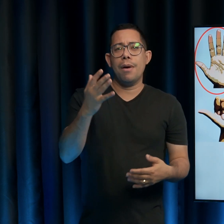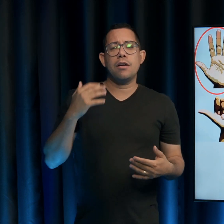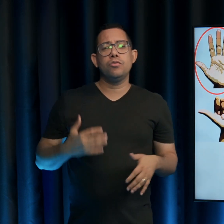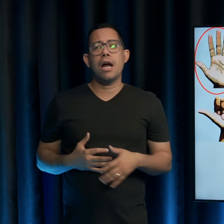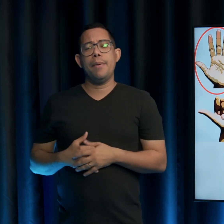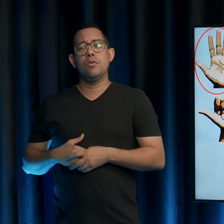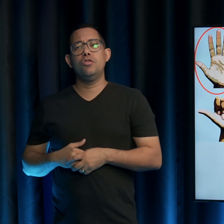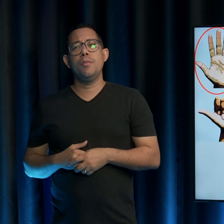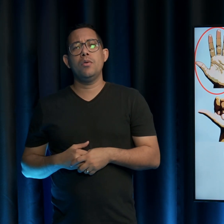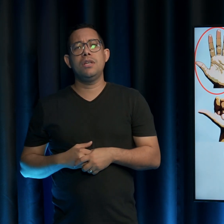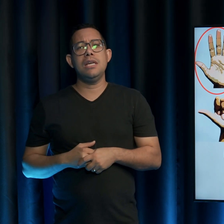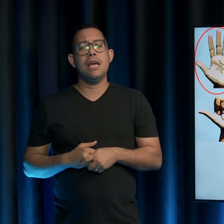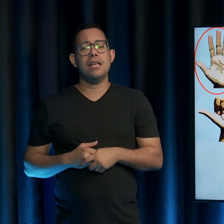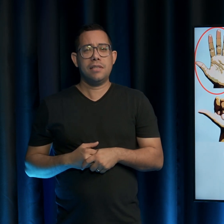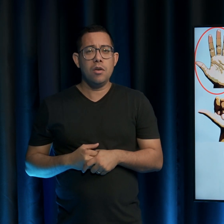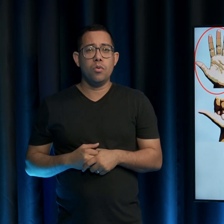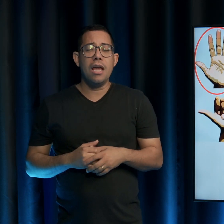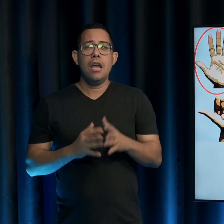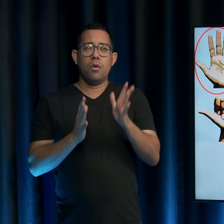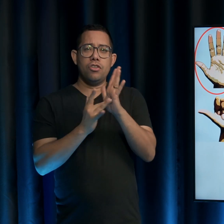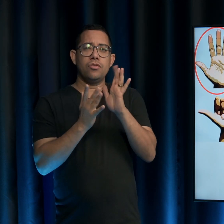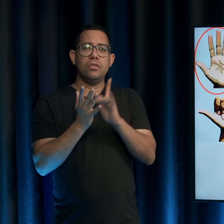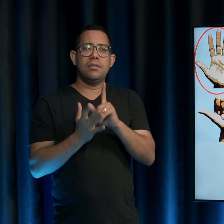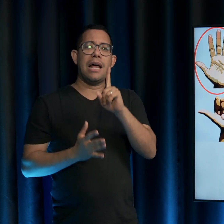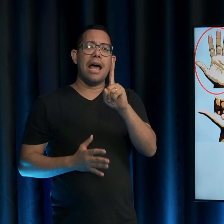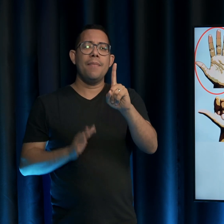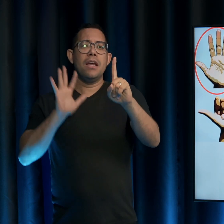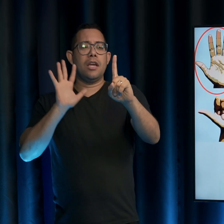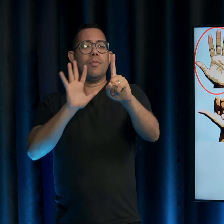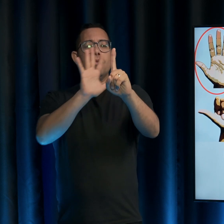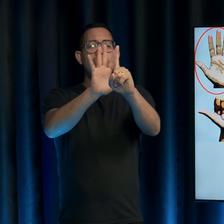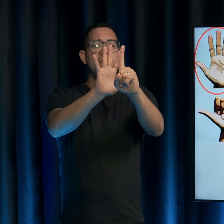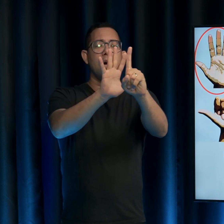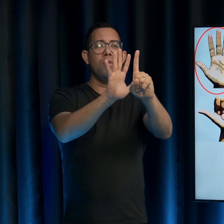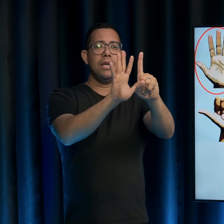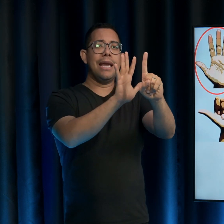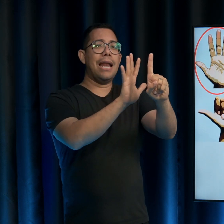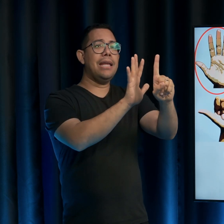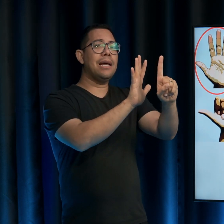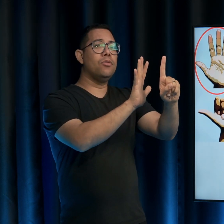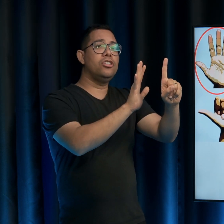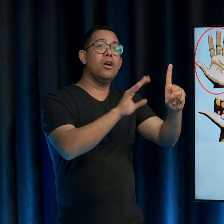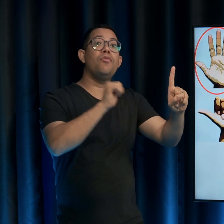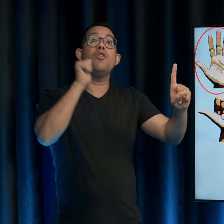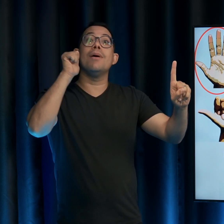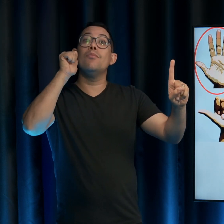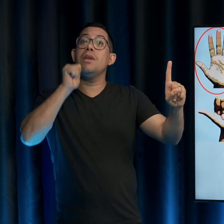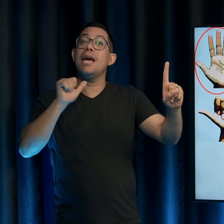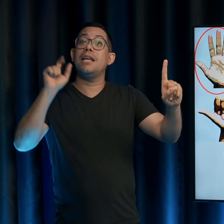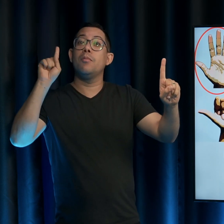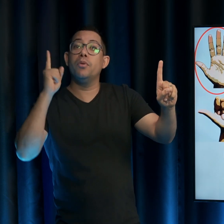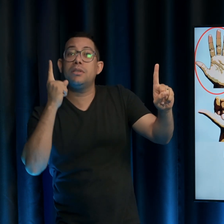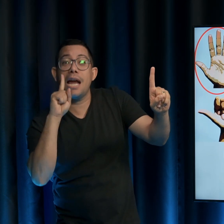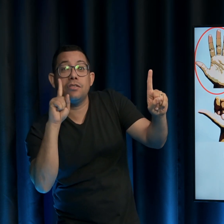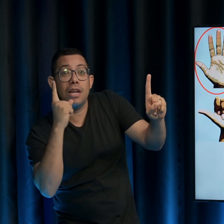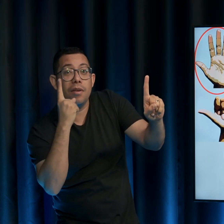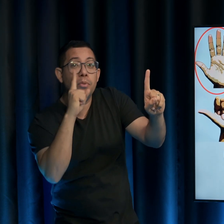no capítulo de número 5, né? Quando Jesus está lá, tem uma multidão, e além da multidão, vem uma mulher aqui por trás. Ela vem por